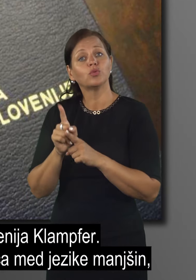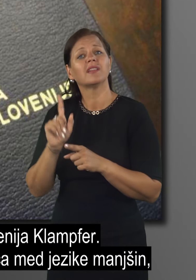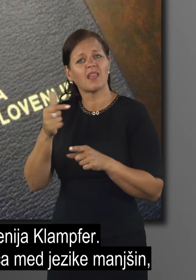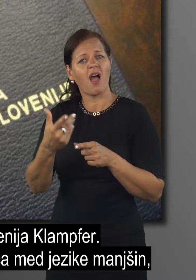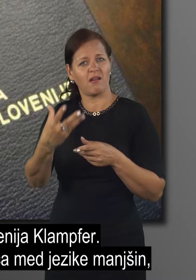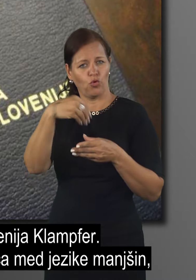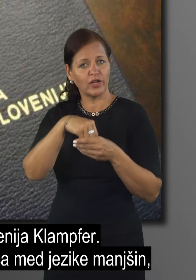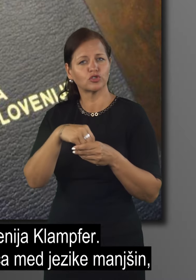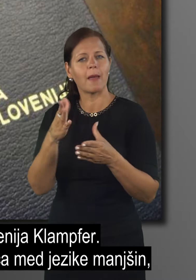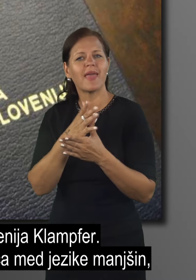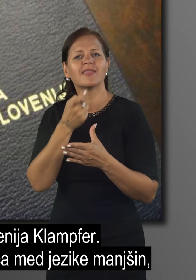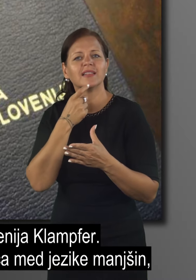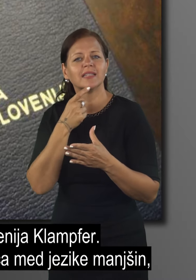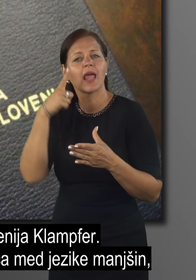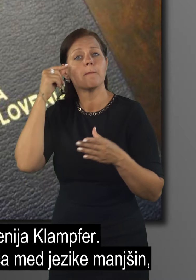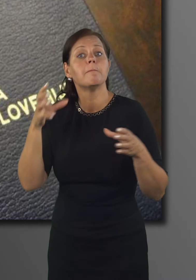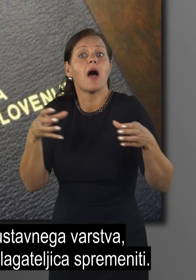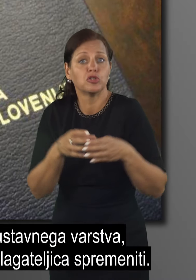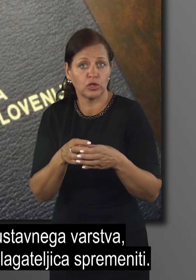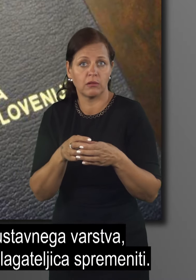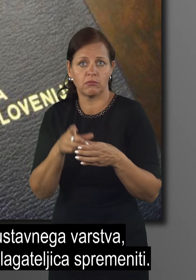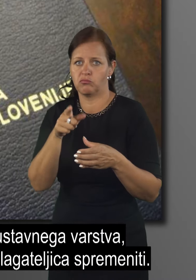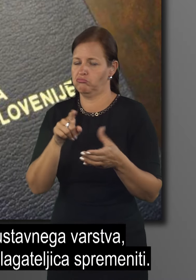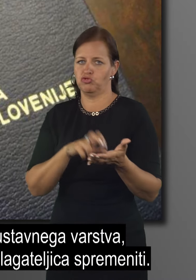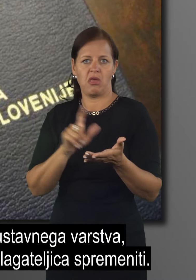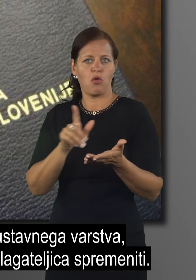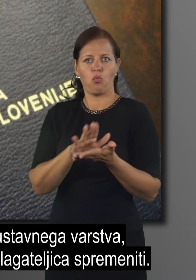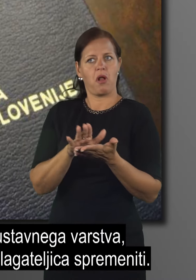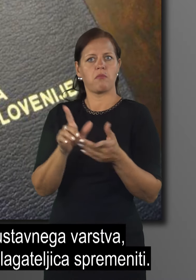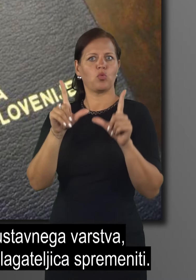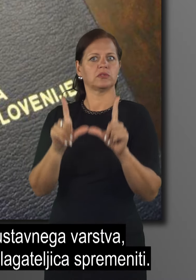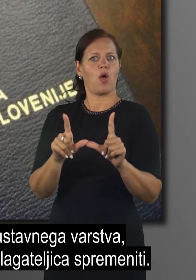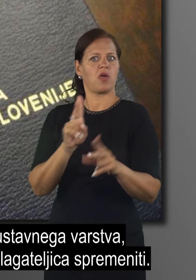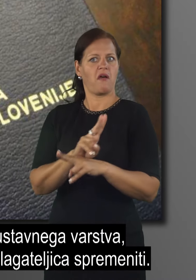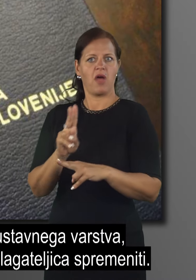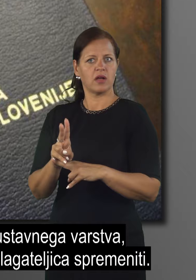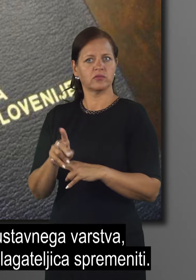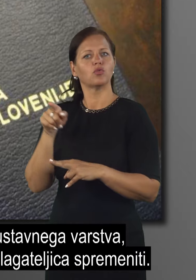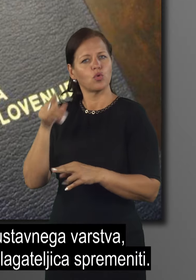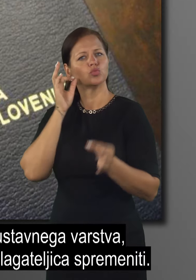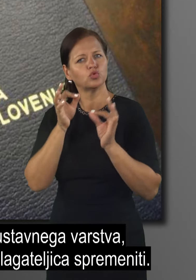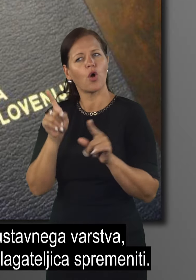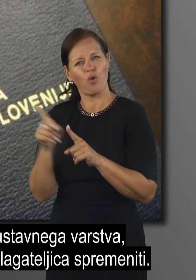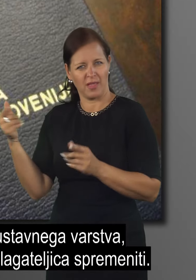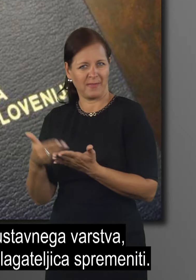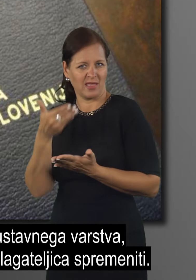Prav tako se uvršča med jezike manjšin, a še ne uživa ustavnega varstva, kar skuša kot predlagateljica spremeniti.